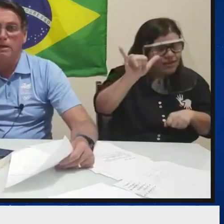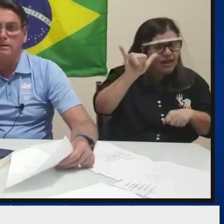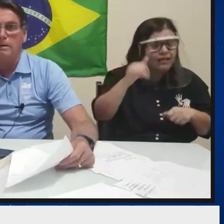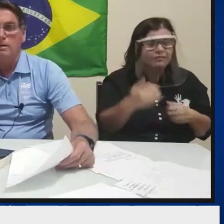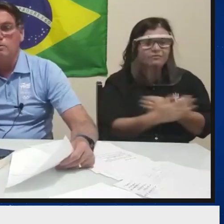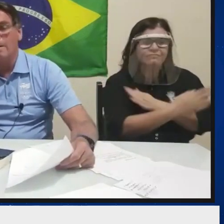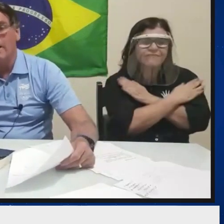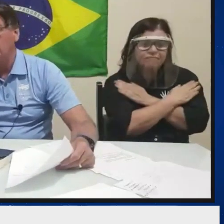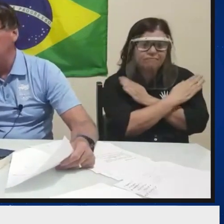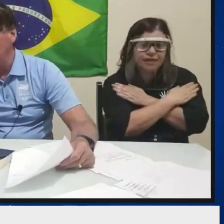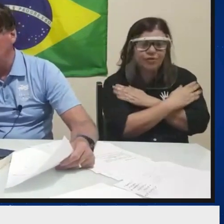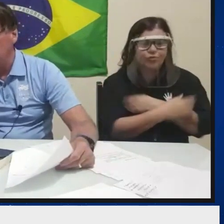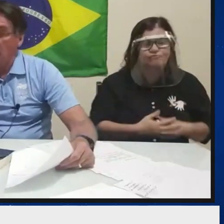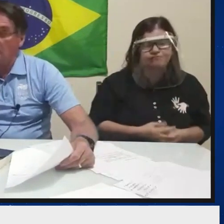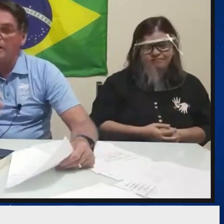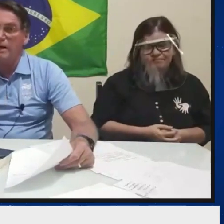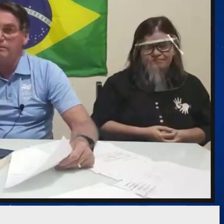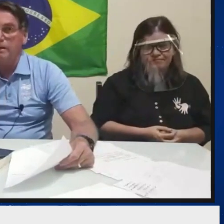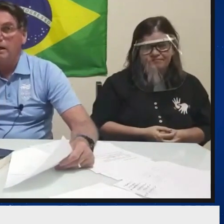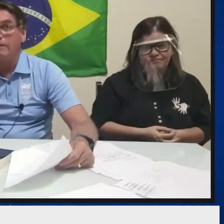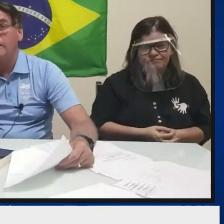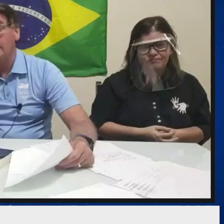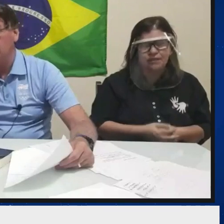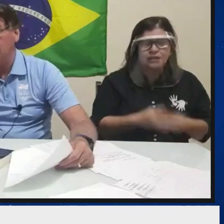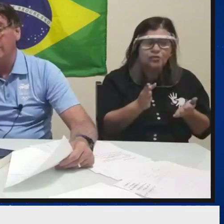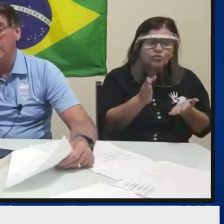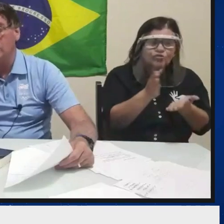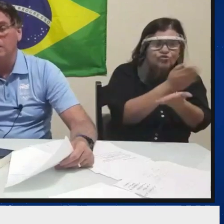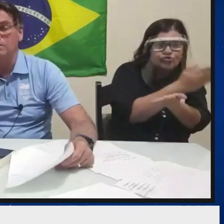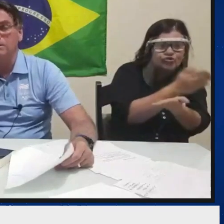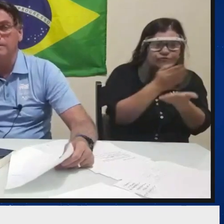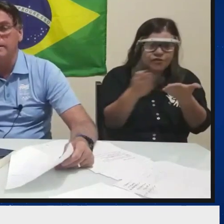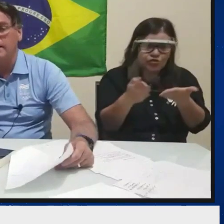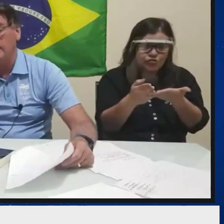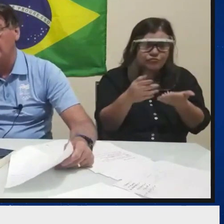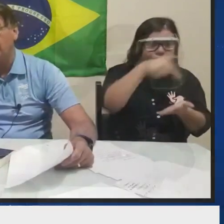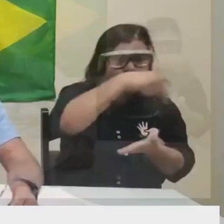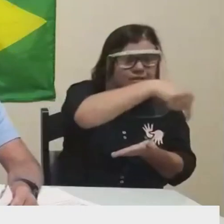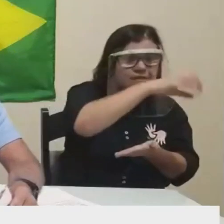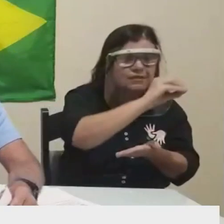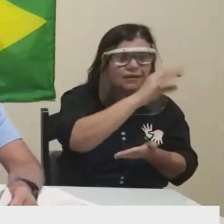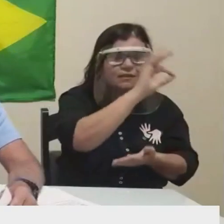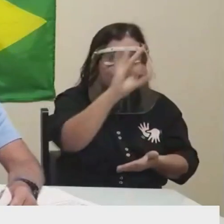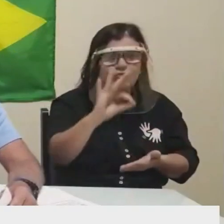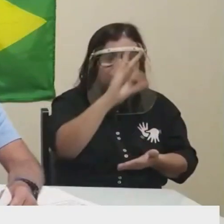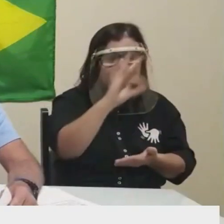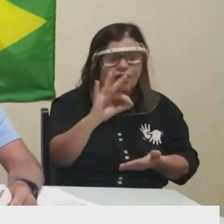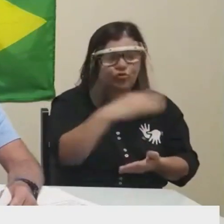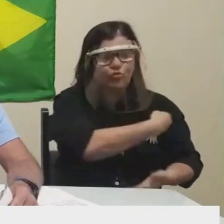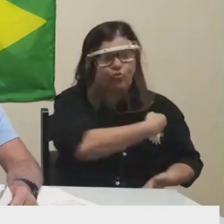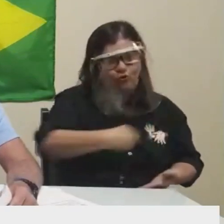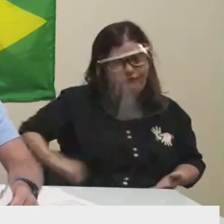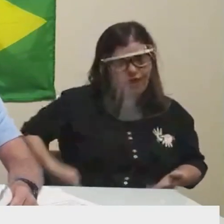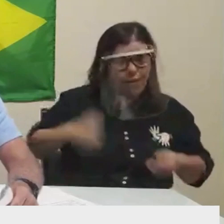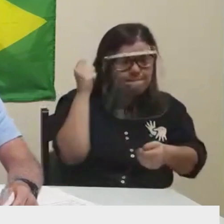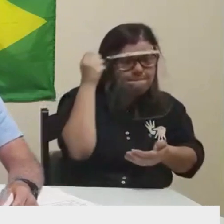volta, você que nos ouve pelo rádio. Estamos acompanhando aqui a live do presidente Jair Bolsonaro ao vivo em Os Pingos nos Is. Na parte do governo federal que pagava o